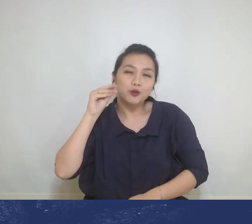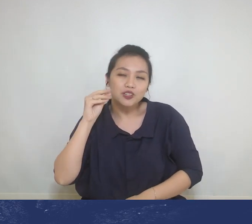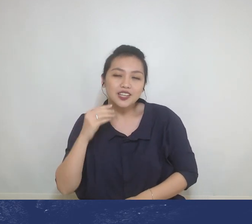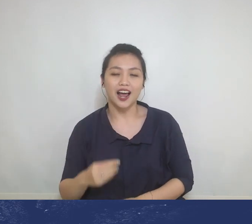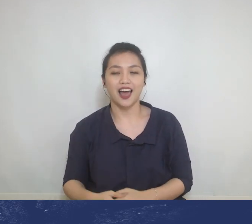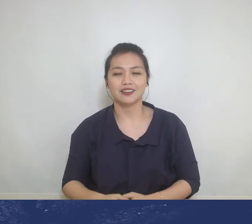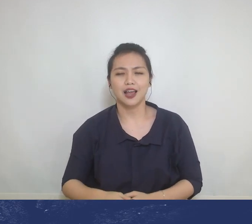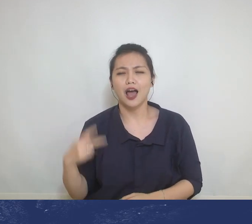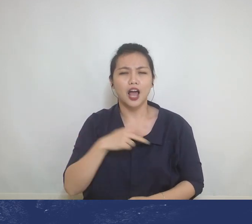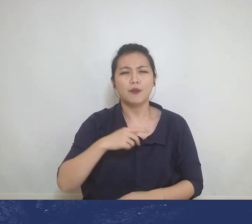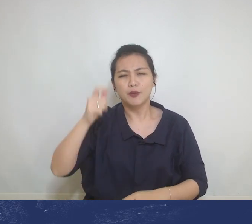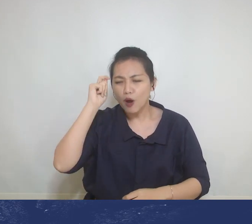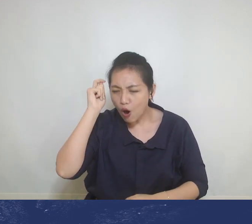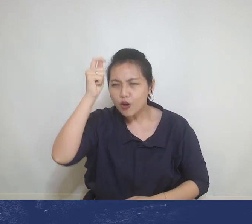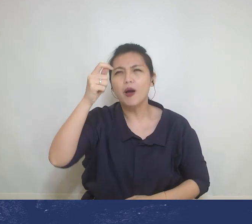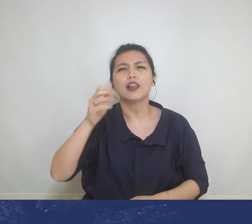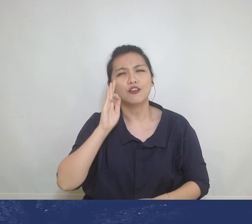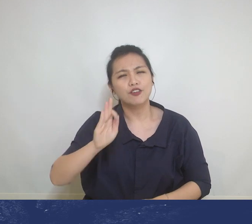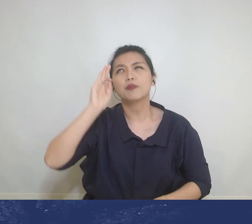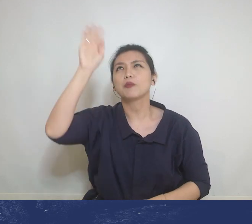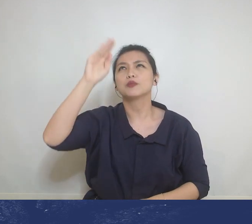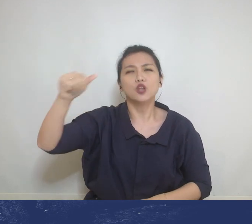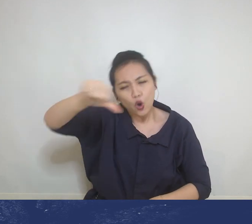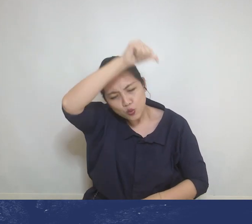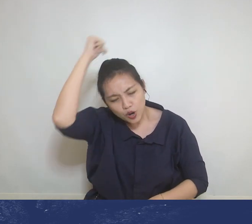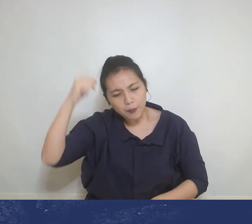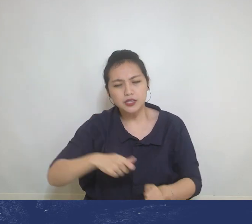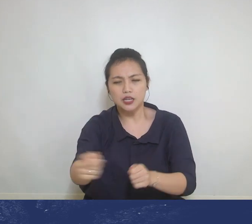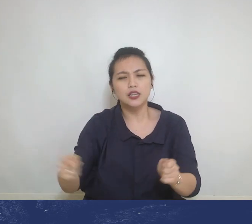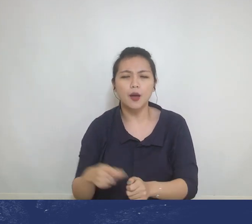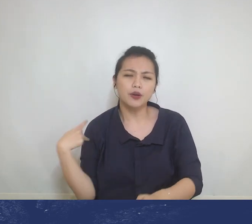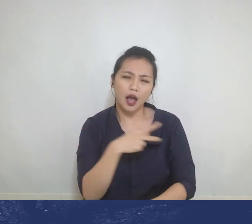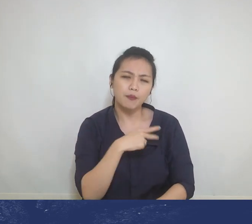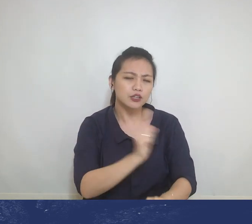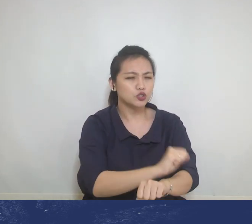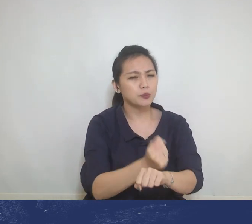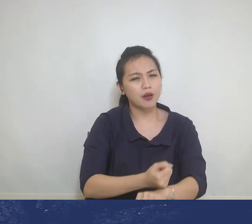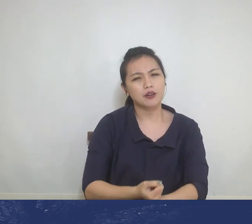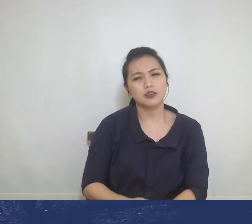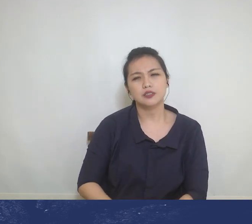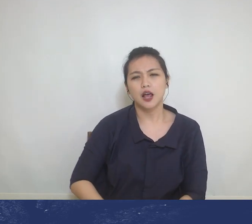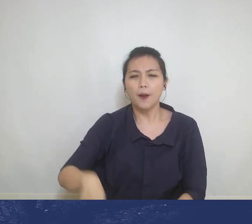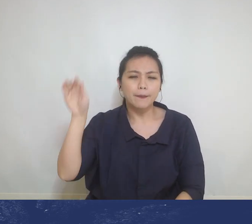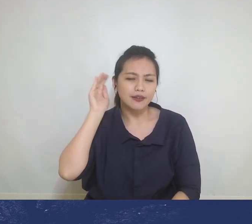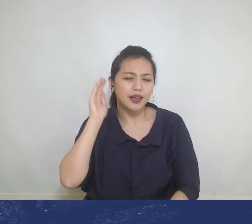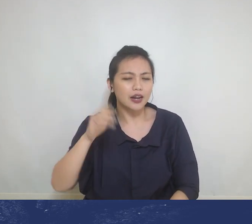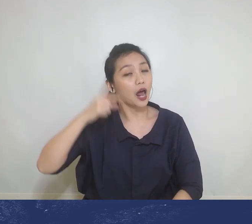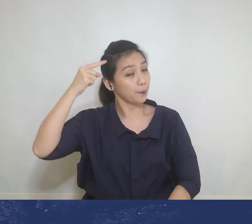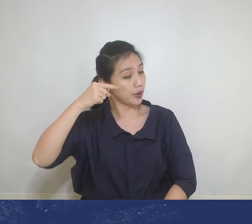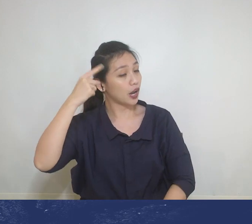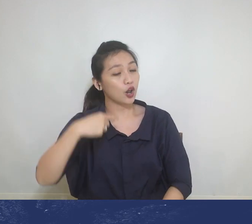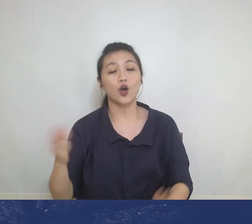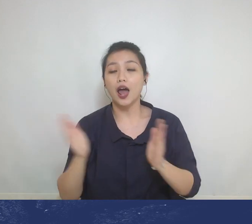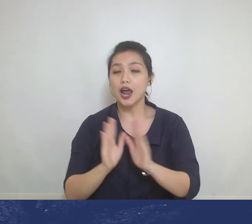kami. Kami menghargai firman-Mu, kami menghormati firman-Mu. Urapi setiap kami sehingga kami benar-benar dapat, bukan cuma kami mendengarkan, tapi